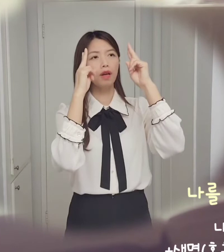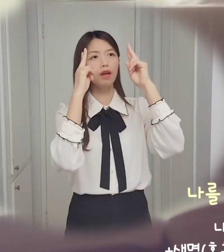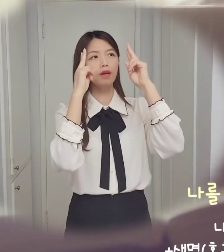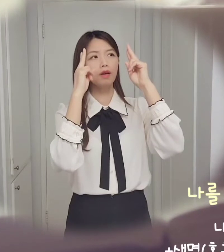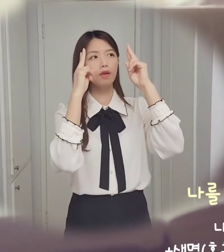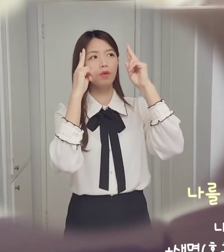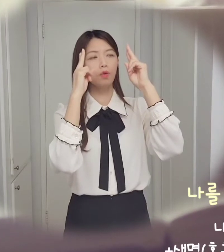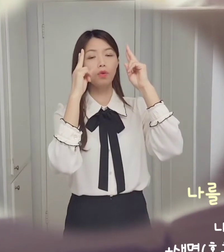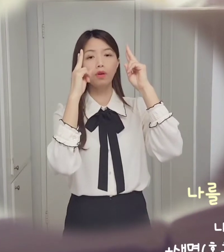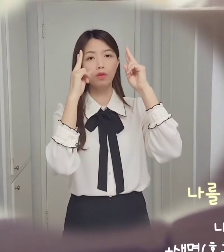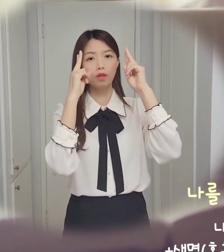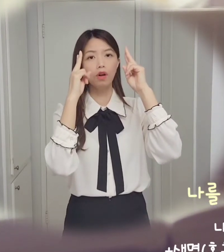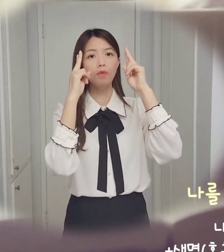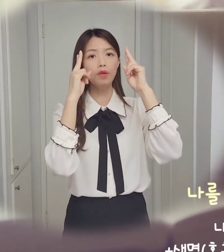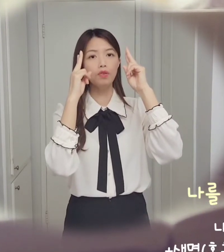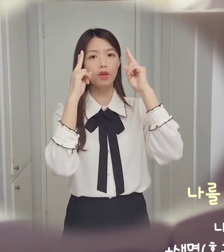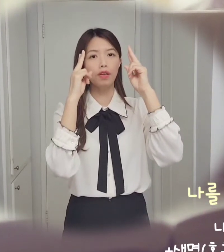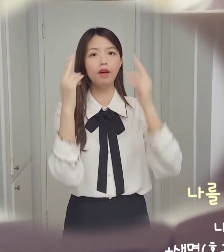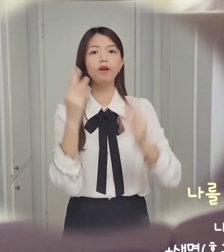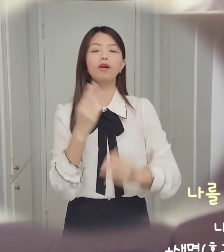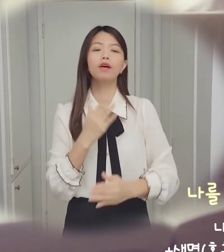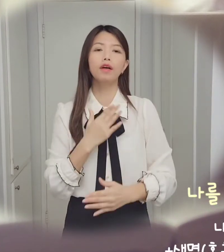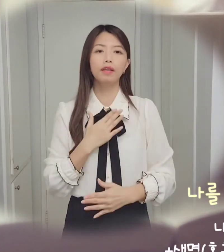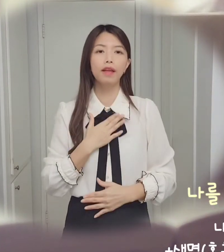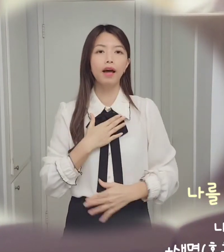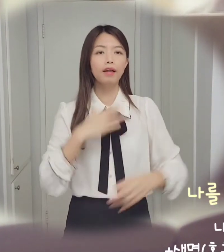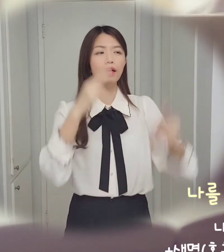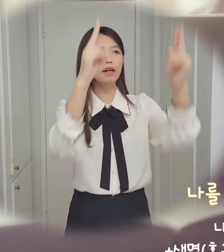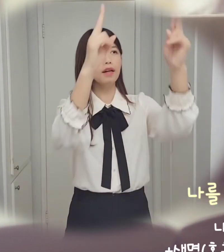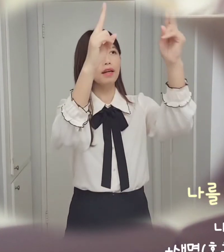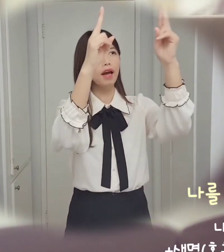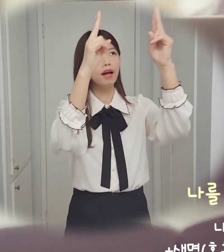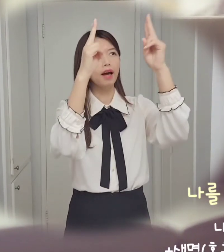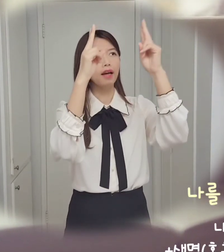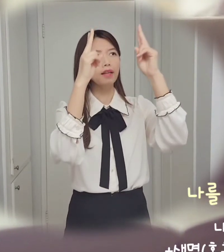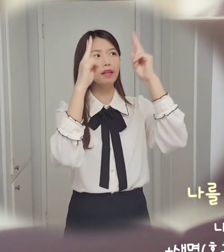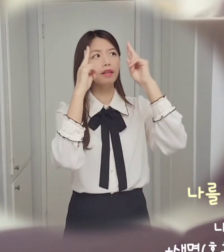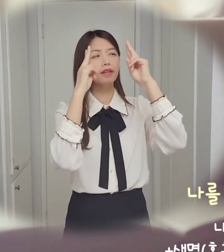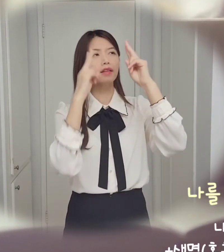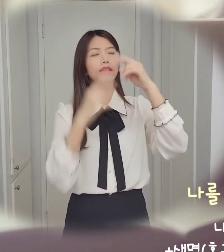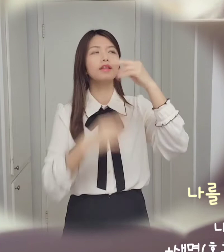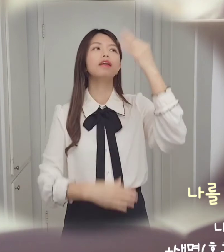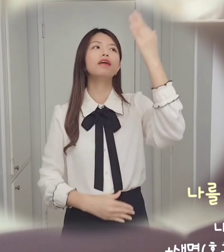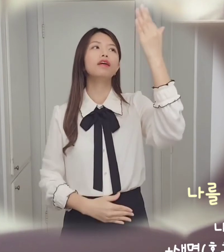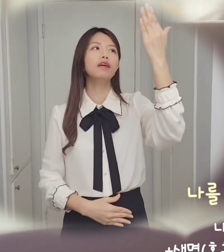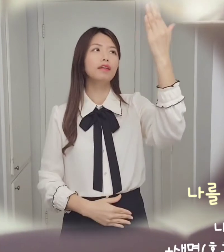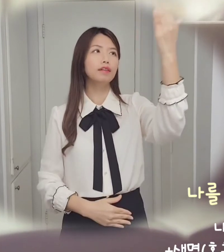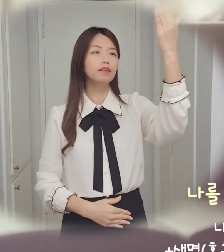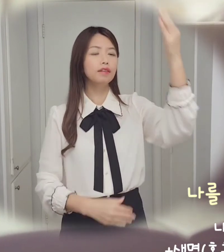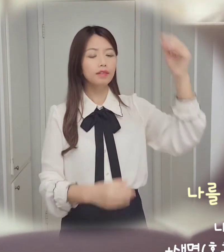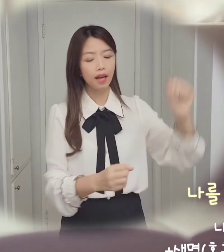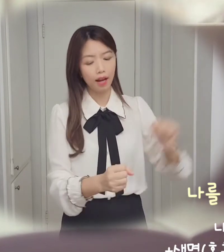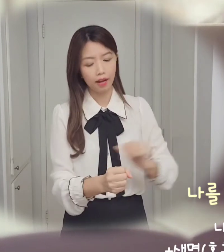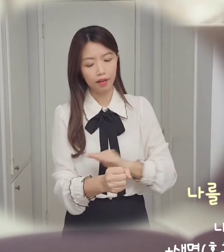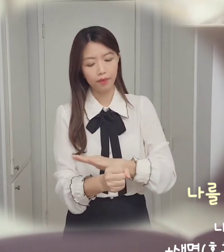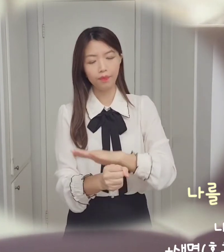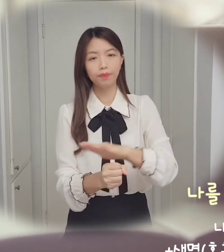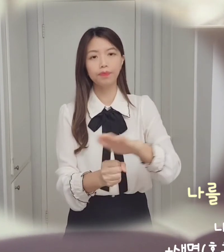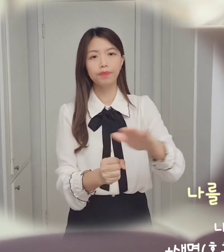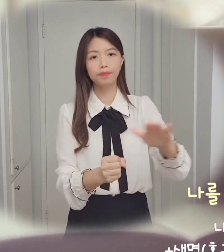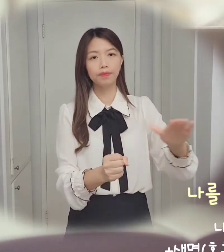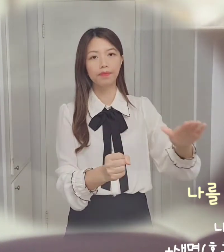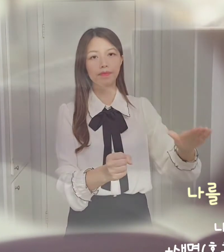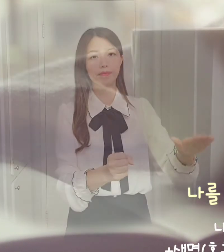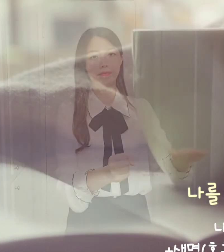나를 향해서 이렇게 오는 것처럼 해주셔야 돼요. 나를 향한 그